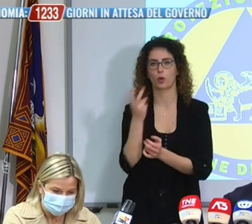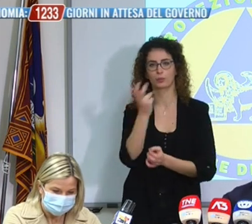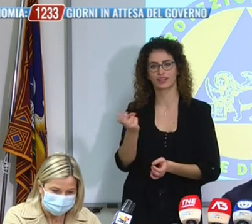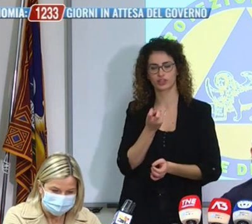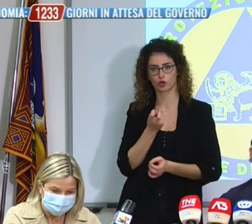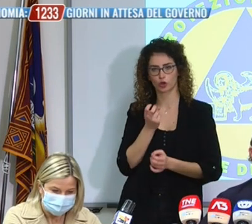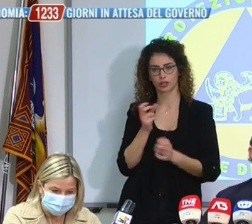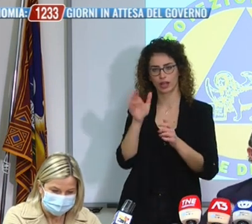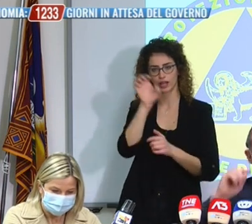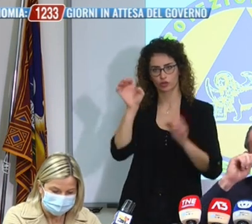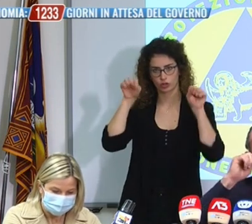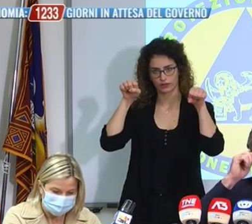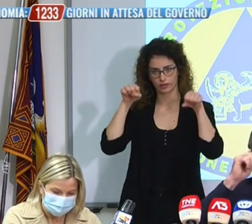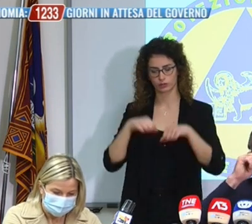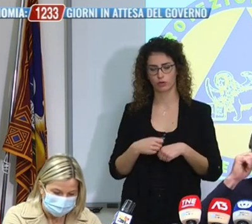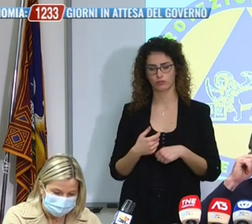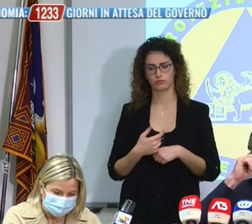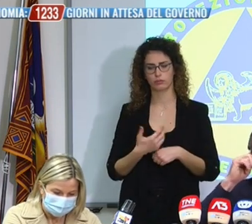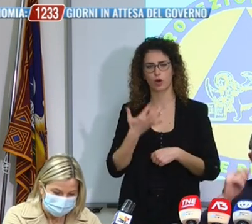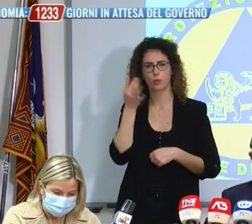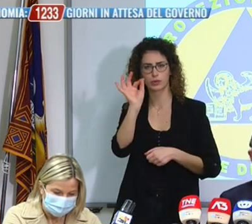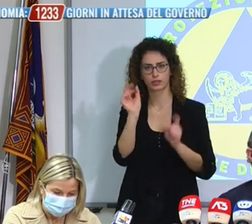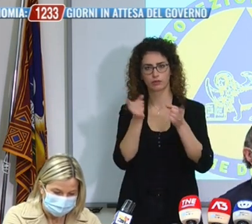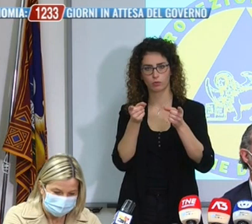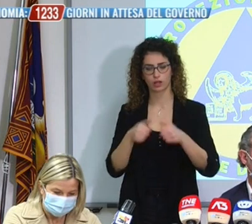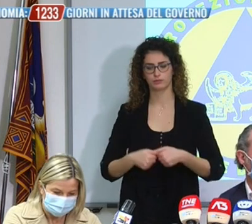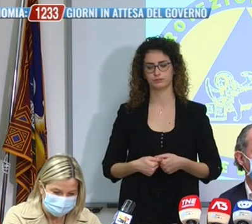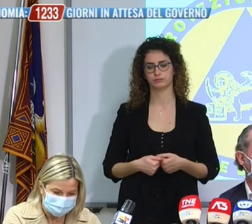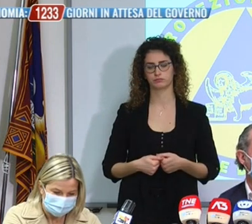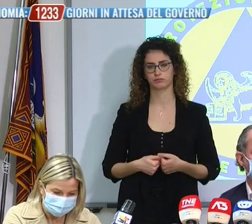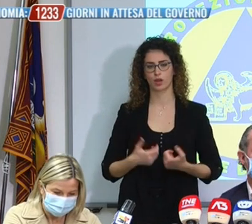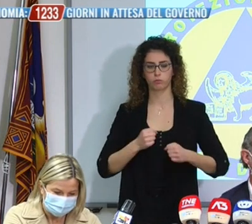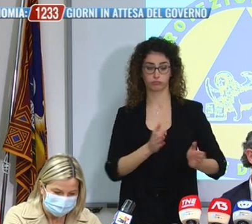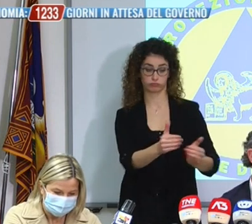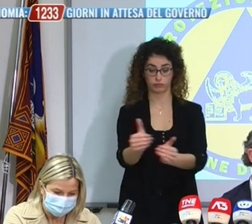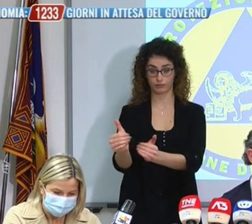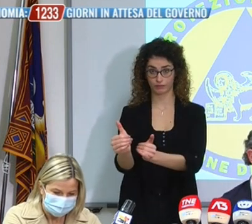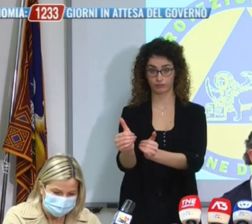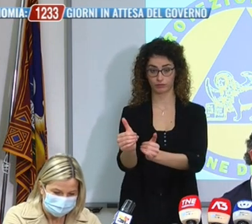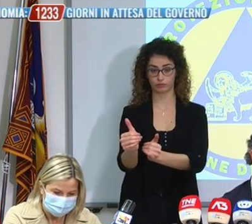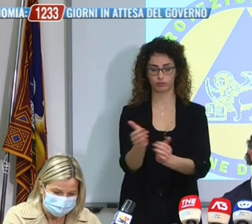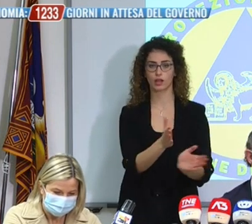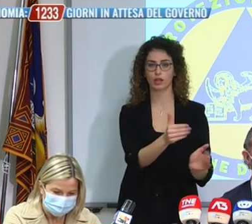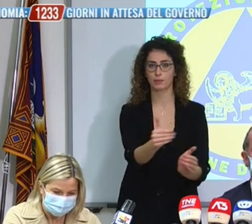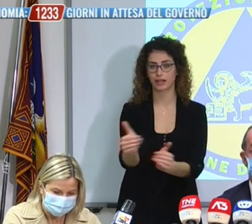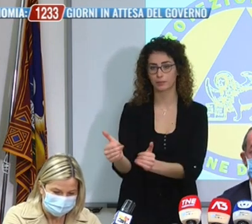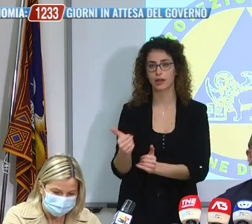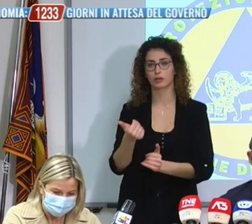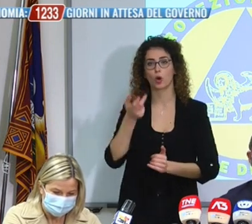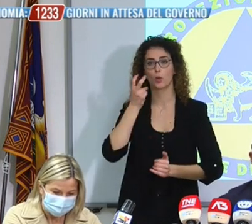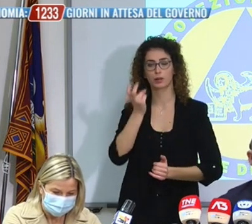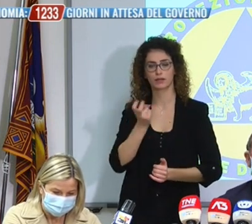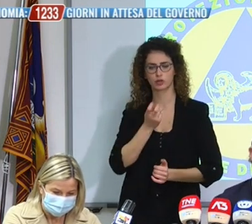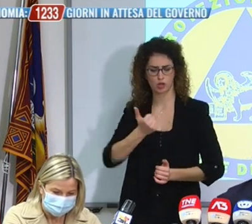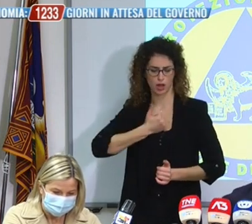Veneto, per avere un approccio, diciamo, che in maniera tale che in autonomia diversi dipartimenti di prevenzione provvedano